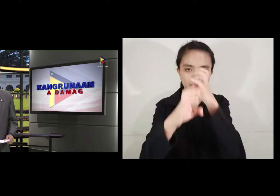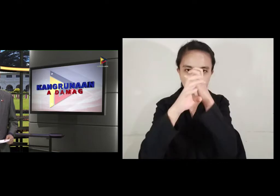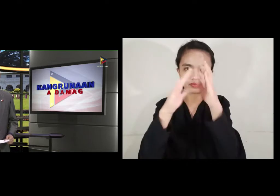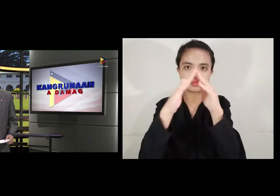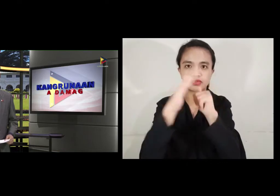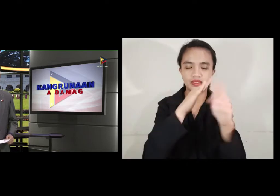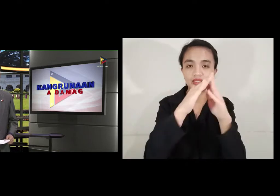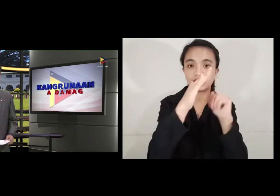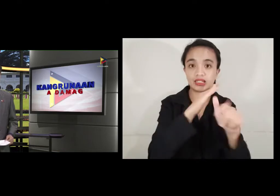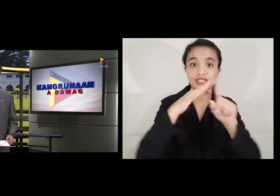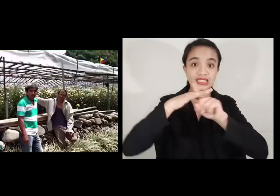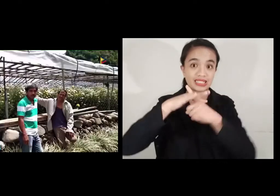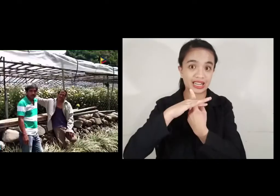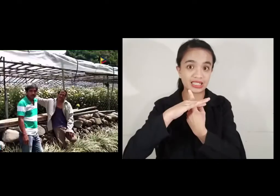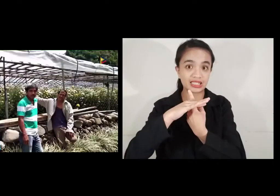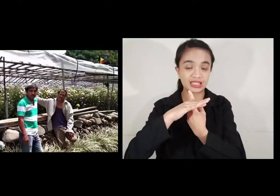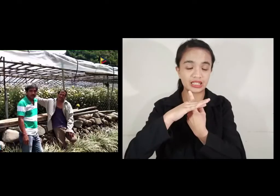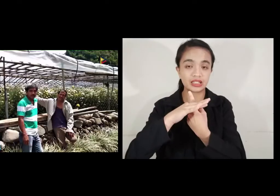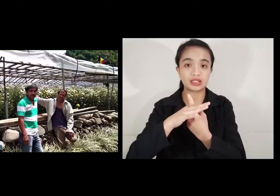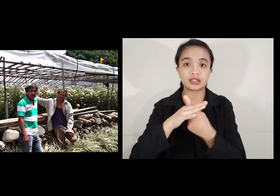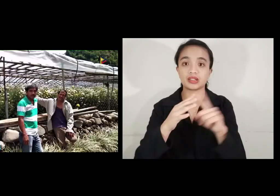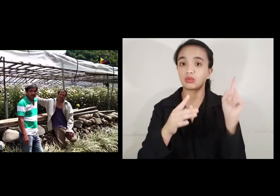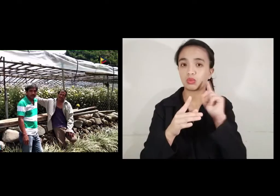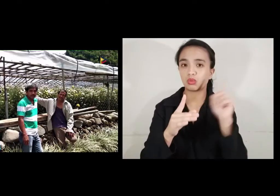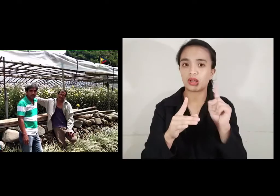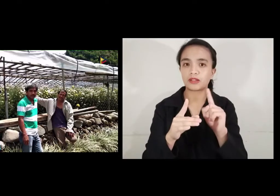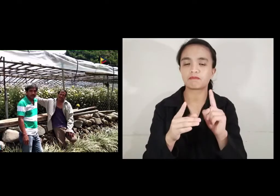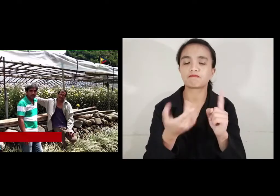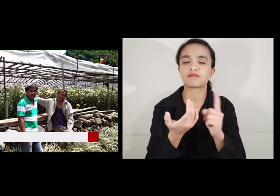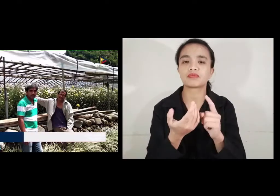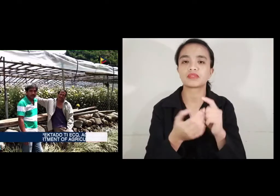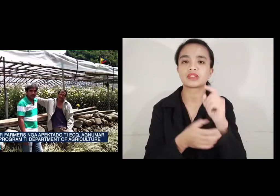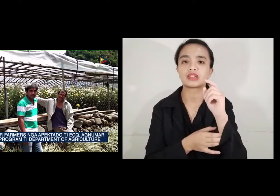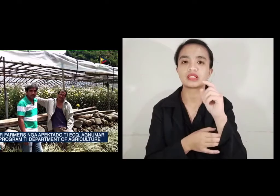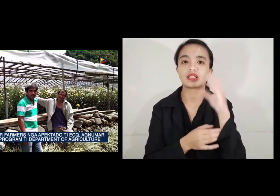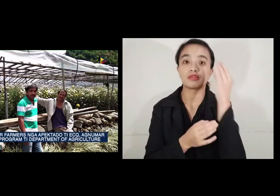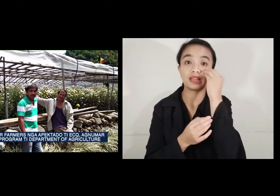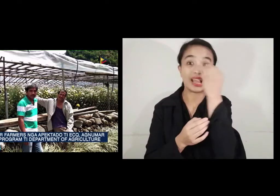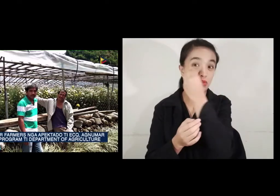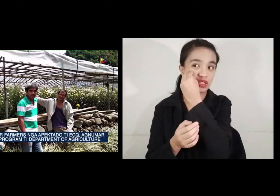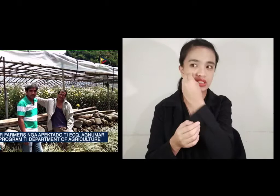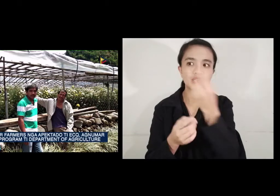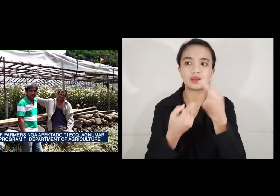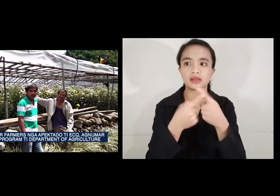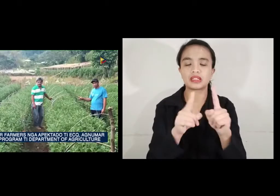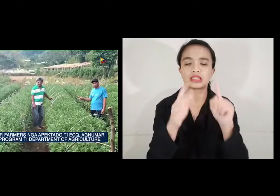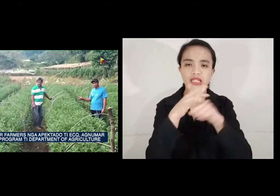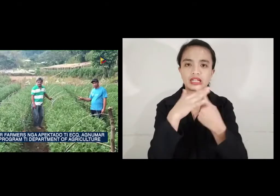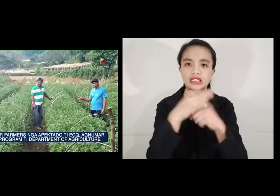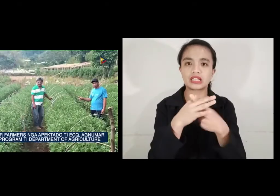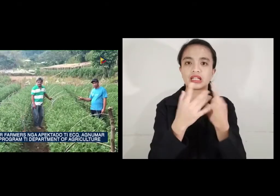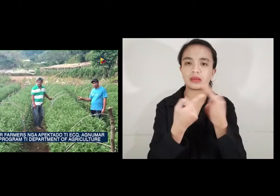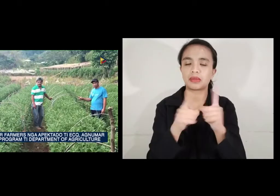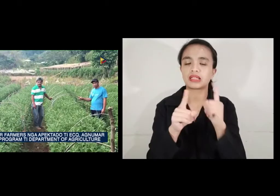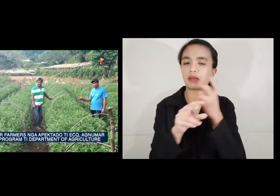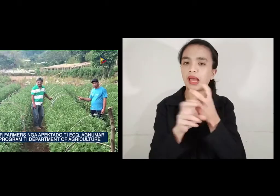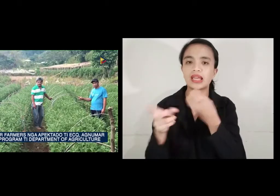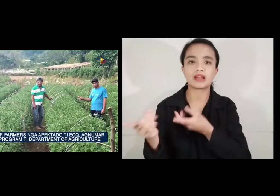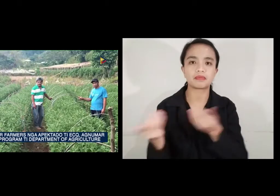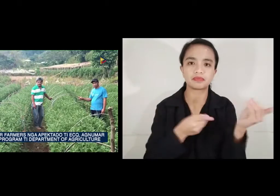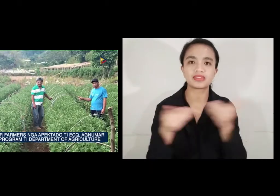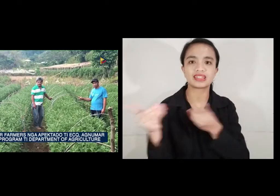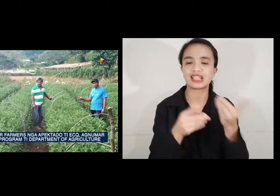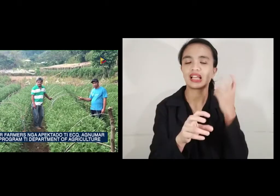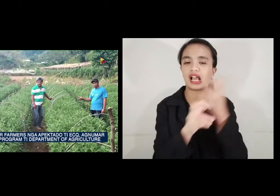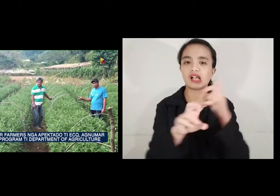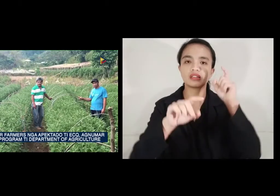enhanced community quarantine. Manipot dinero nagrugin iti paragsabong dagiti cut flowers ngam nagbali na parikot iti panakaybiyay